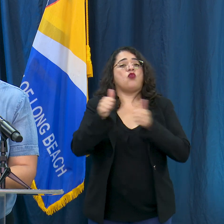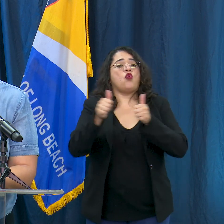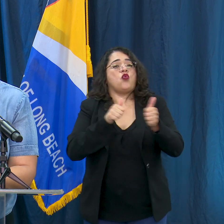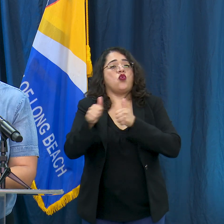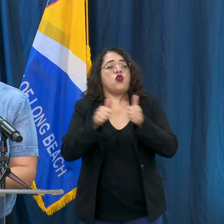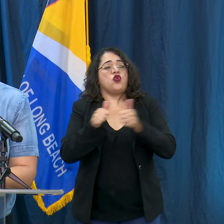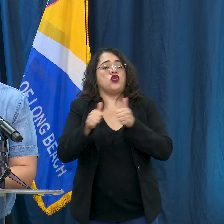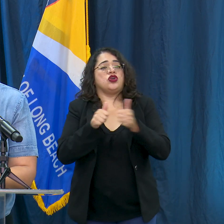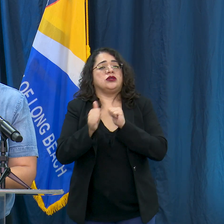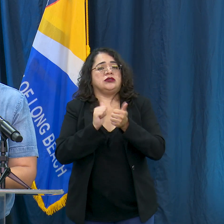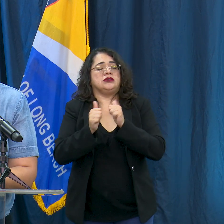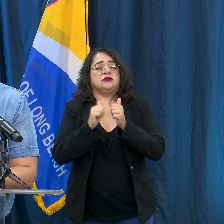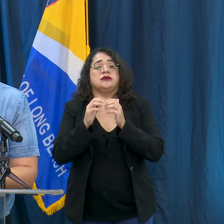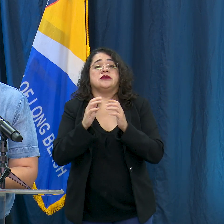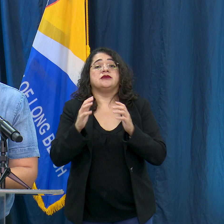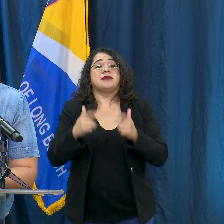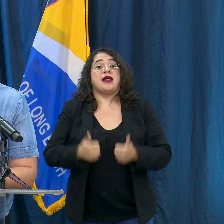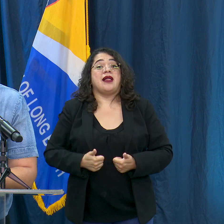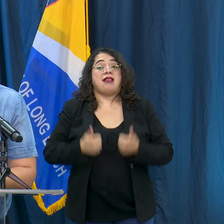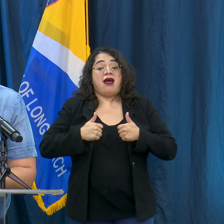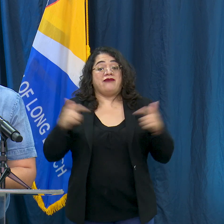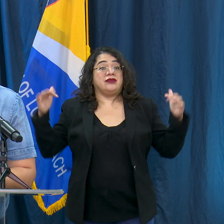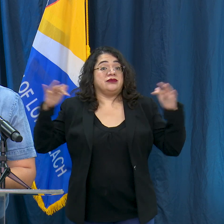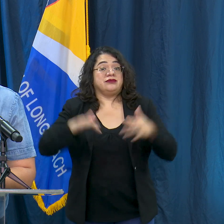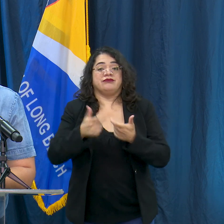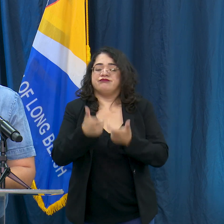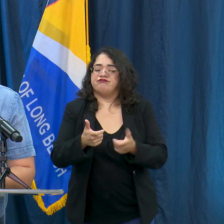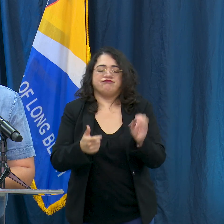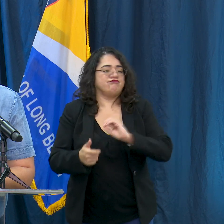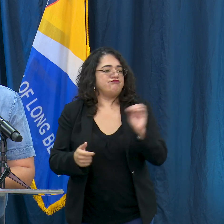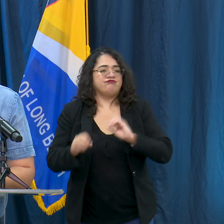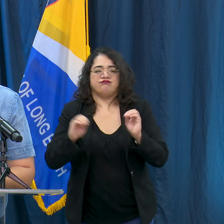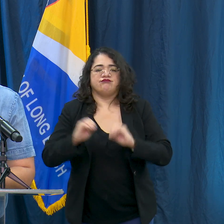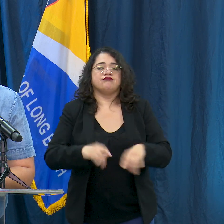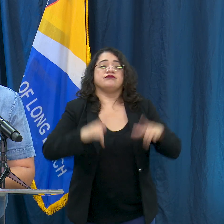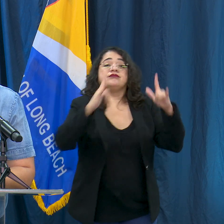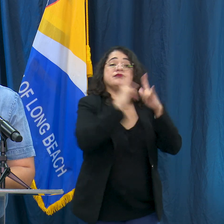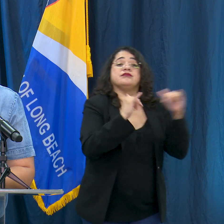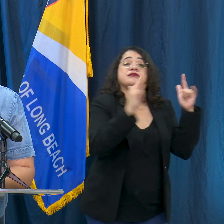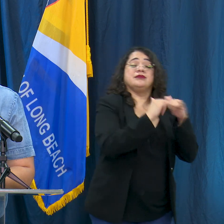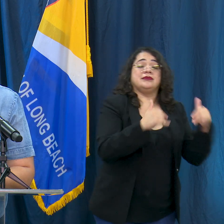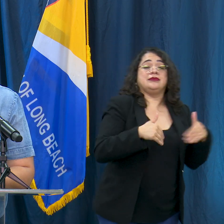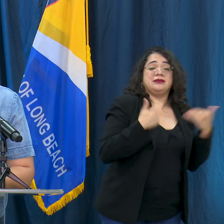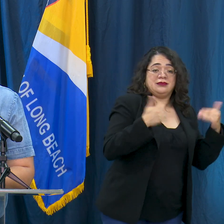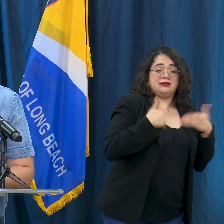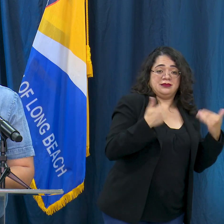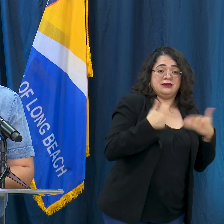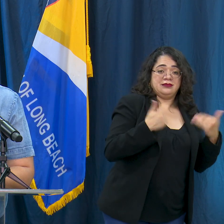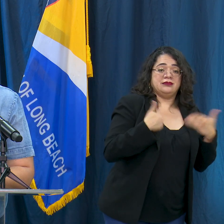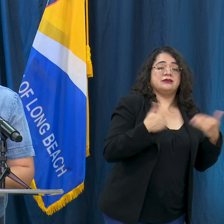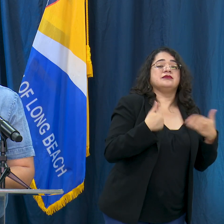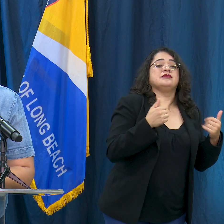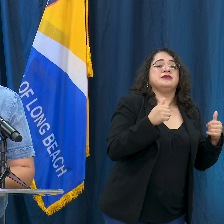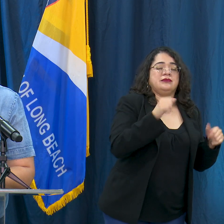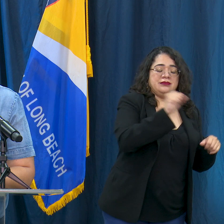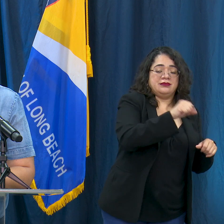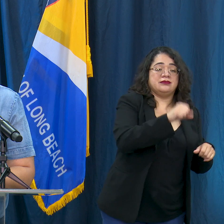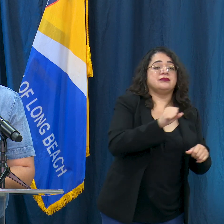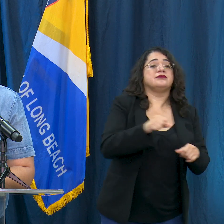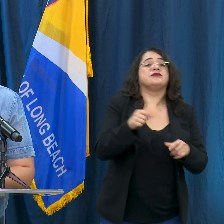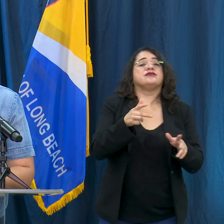sin audiencia en vivo, campamentos de día para jóvenes, campamentos de vehículos recreativos y recreación al